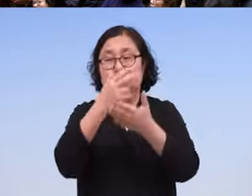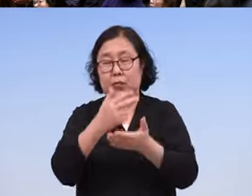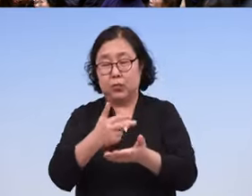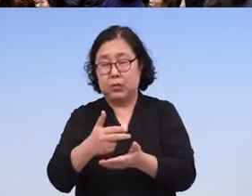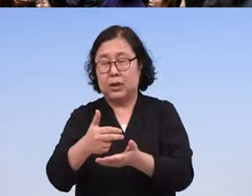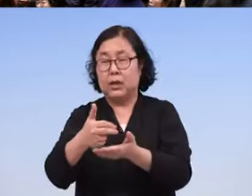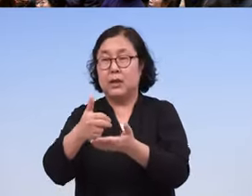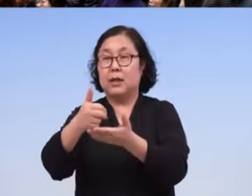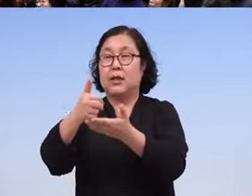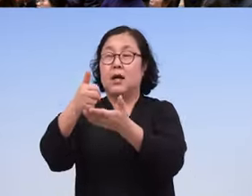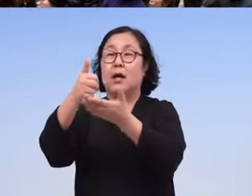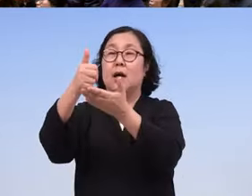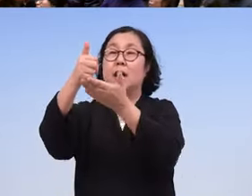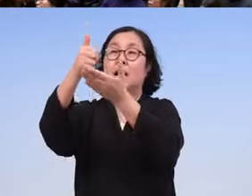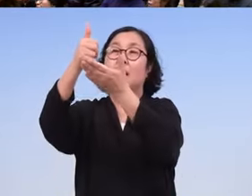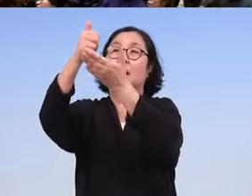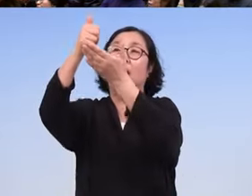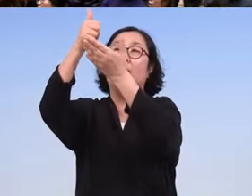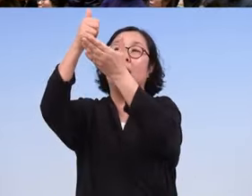구주시라.